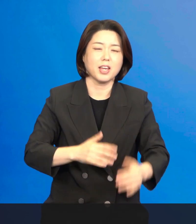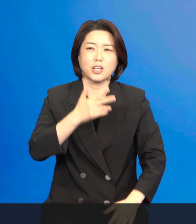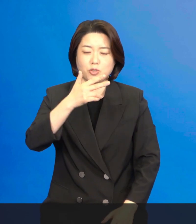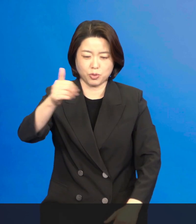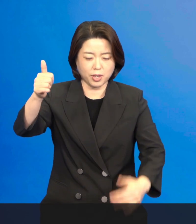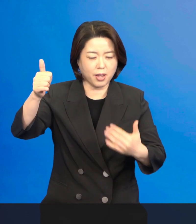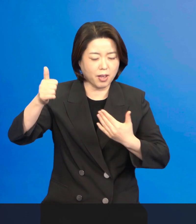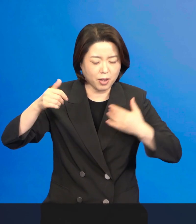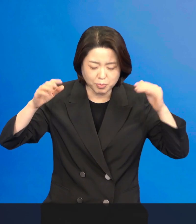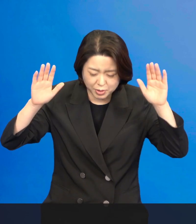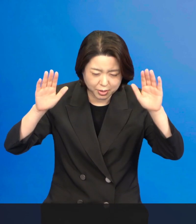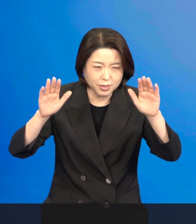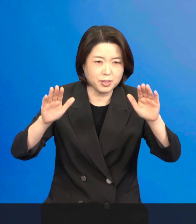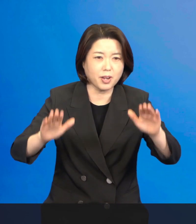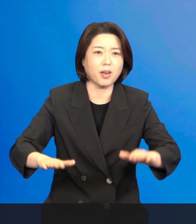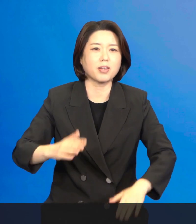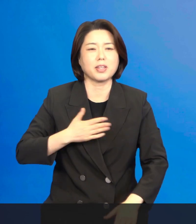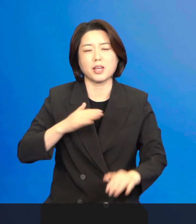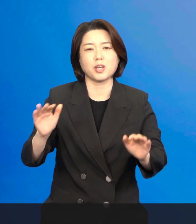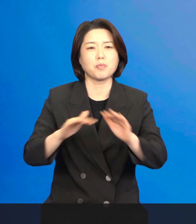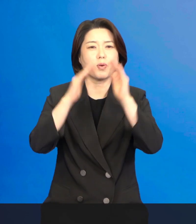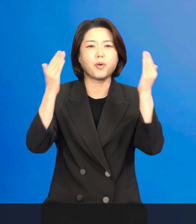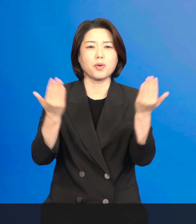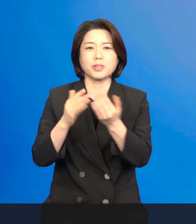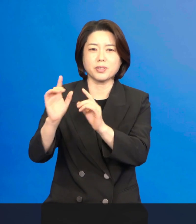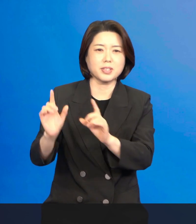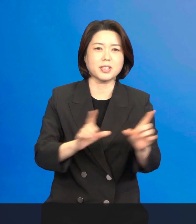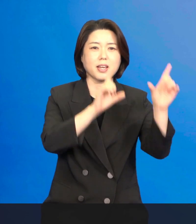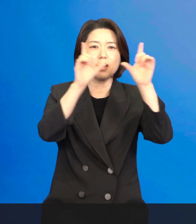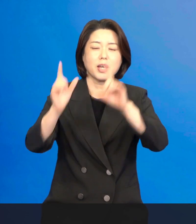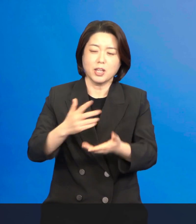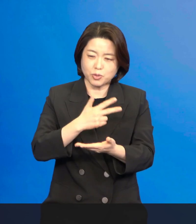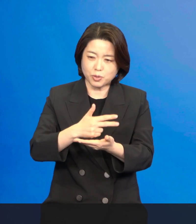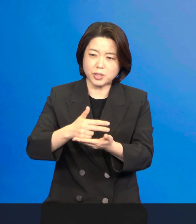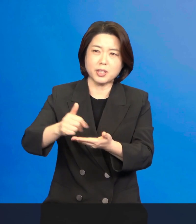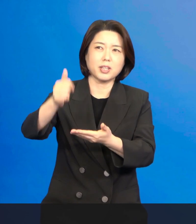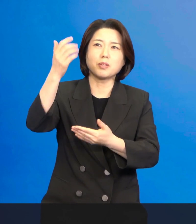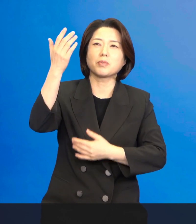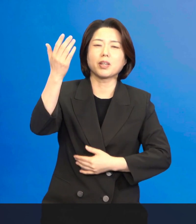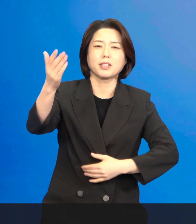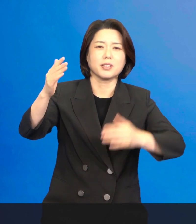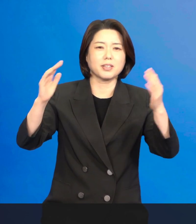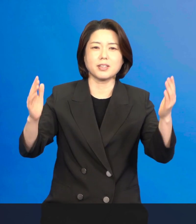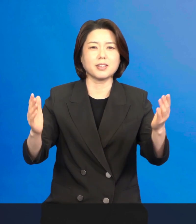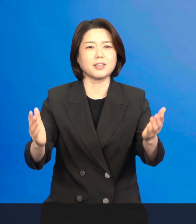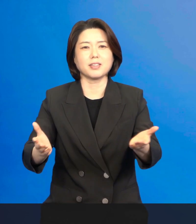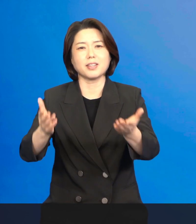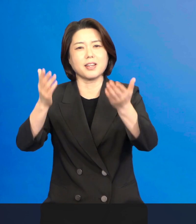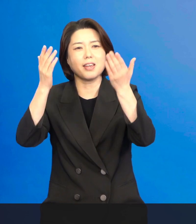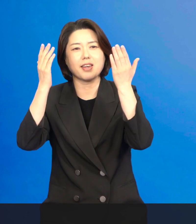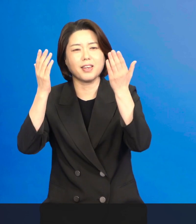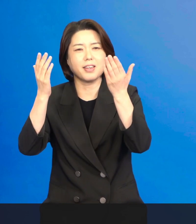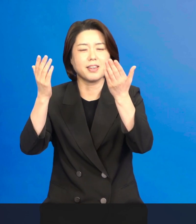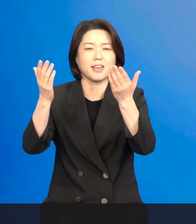지켜주시네. 주께 엎드려 나의 모든 삶 주님께